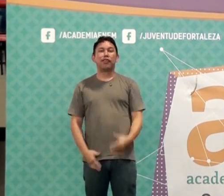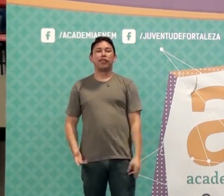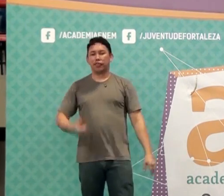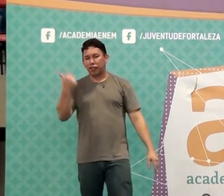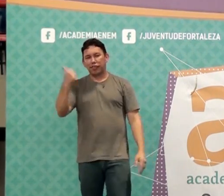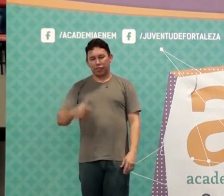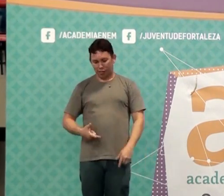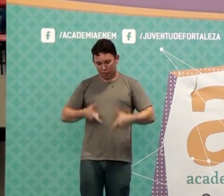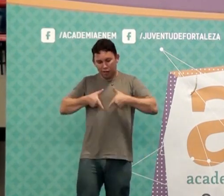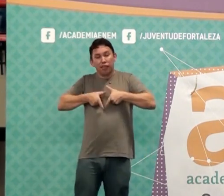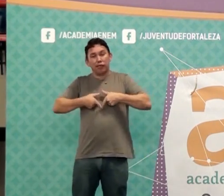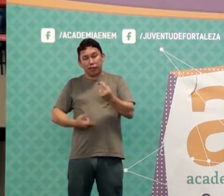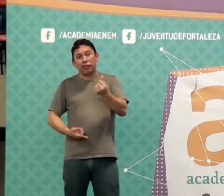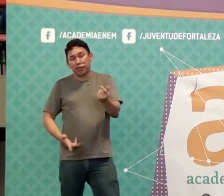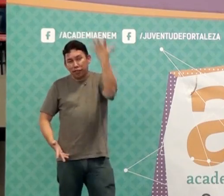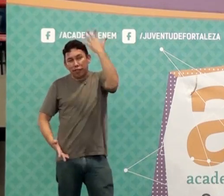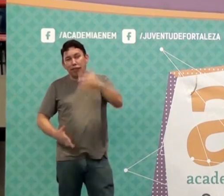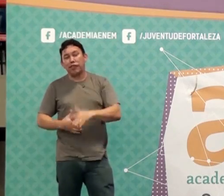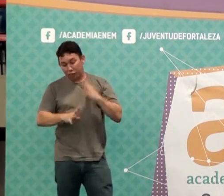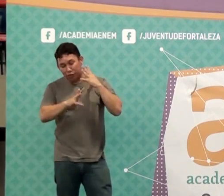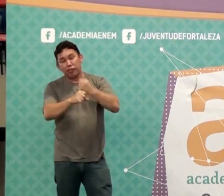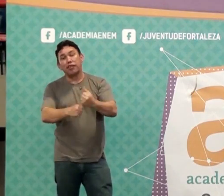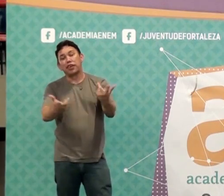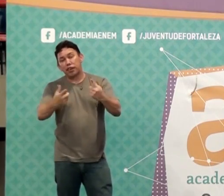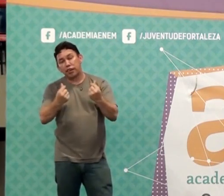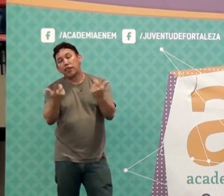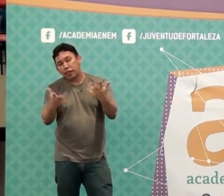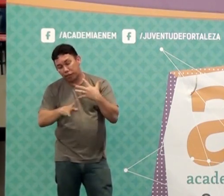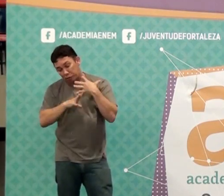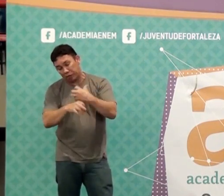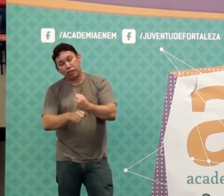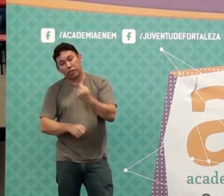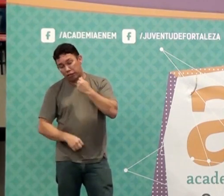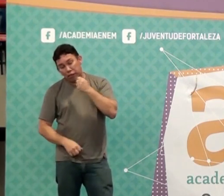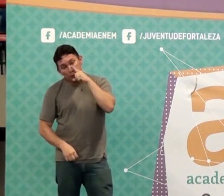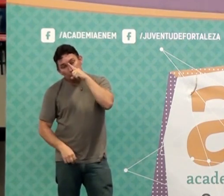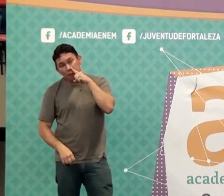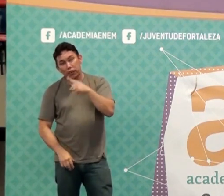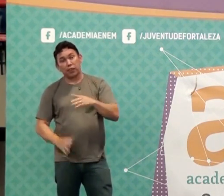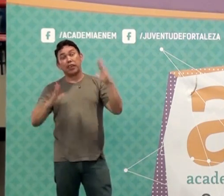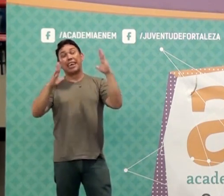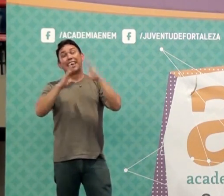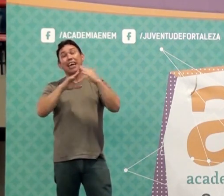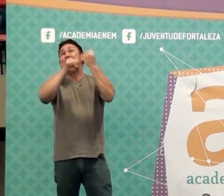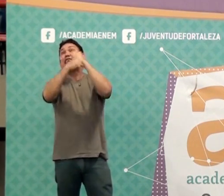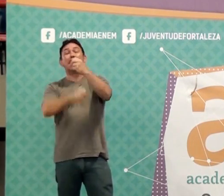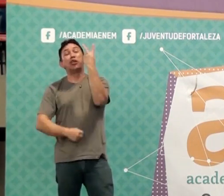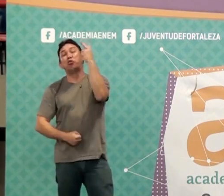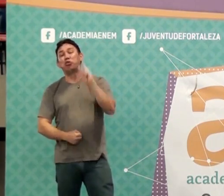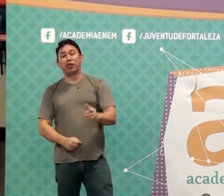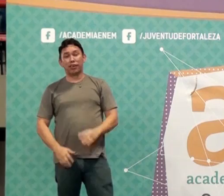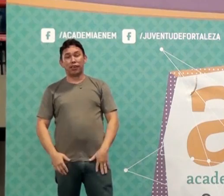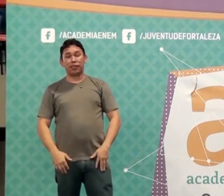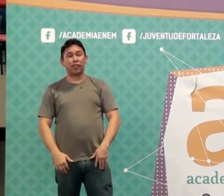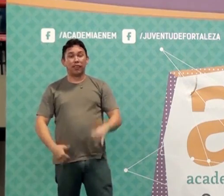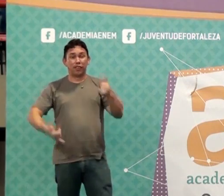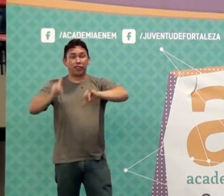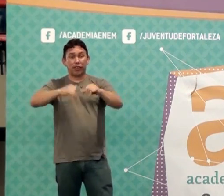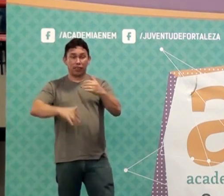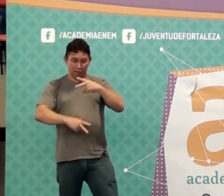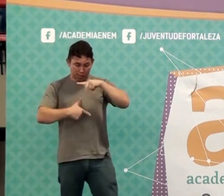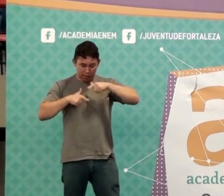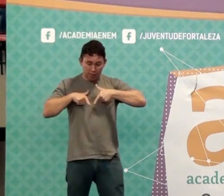tudinho. É barato, Capitão América é barato. Tá certo? Fizeram um investimento dele em anabolizante. Em 45, o homem